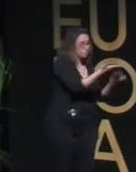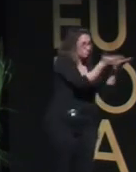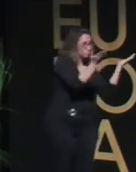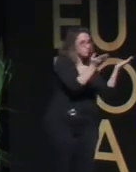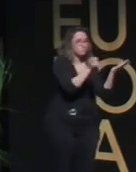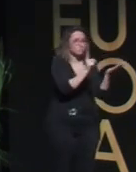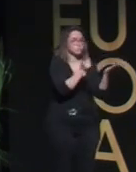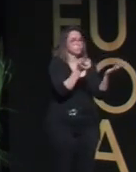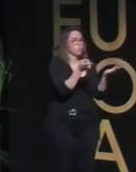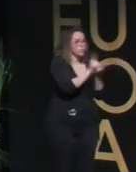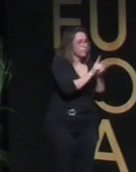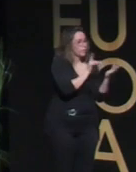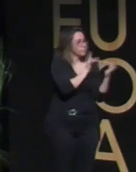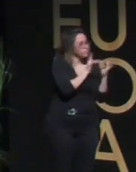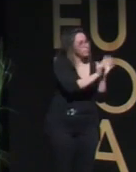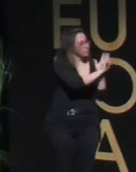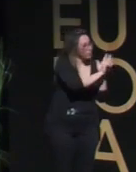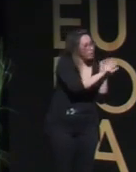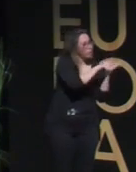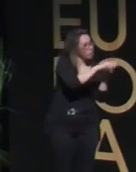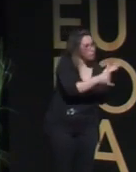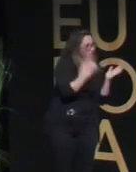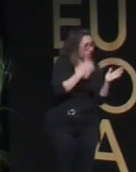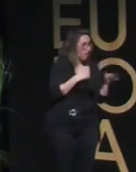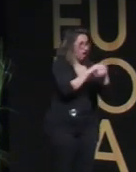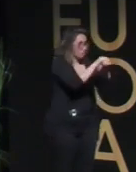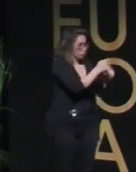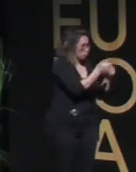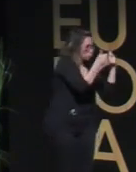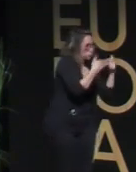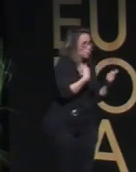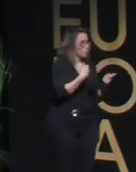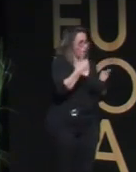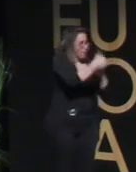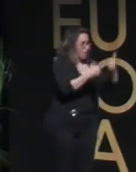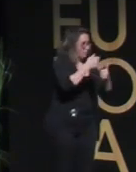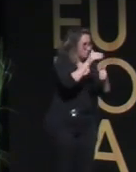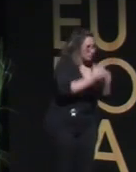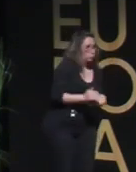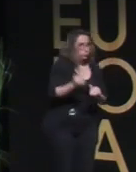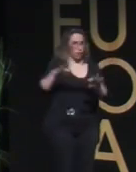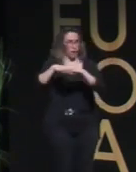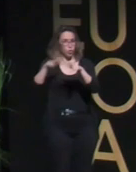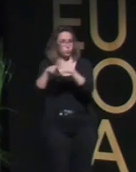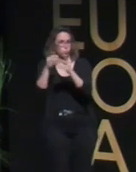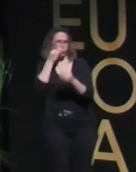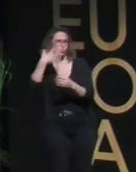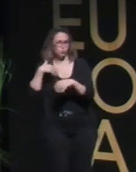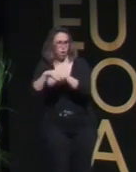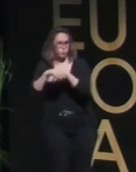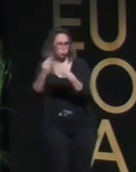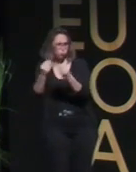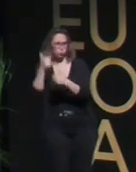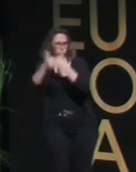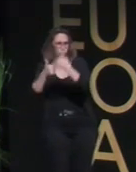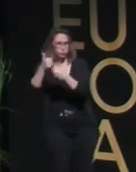vuelve el lenguaje, vuelve la conversación. Y no tengo tantos amigos ni tantos likes como los tengo en las redes sociales. Ahora, si de repente me hago un corte en el brazo y lo subo, de